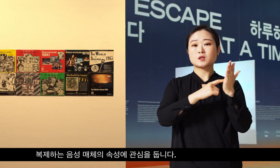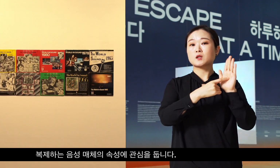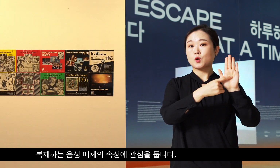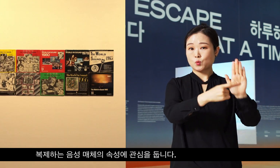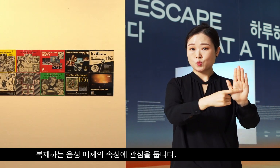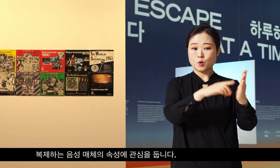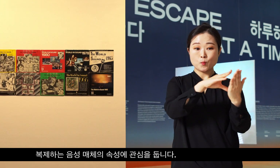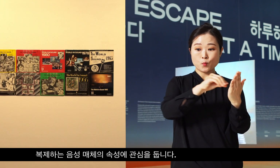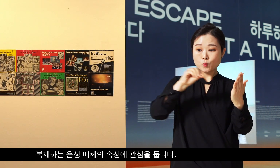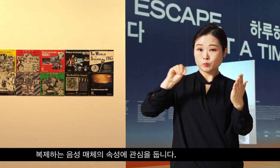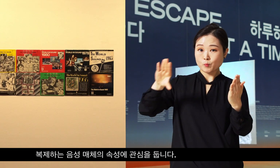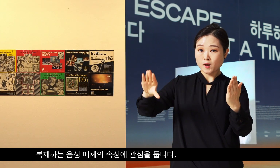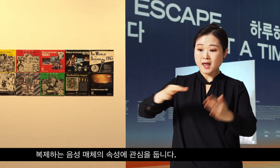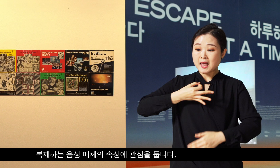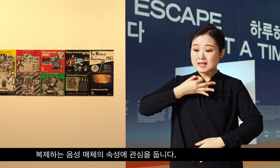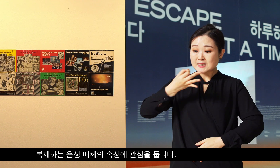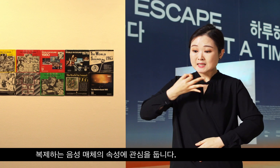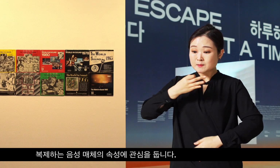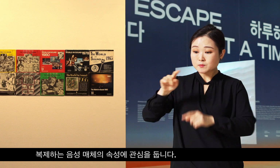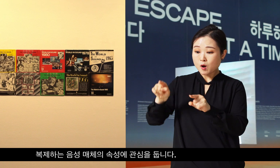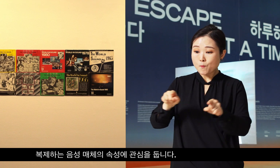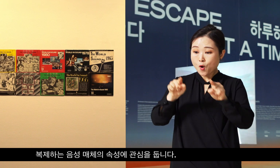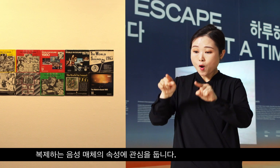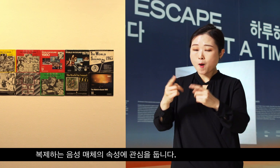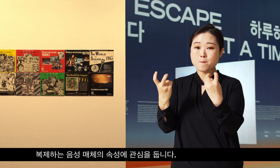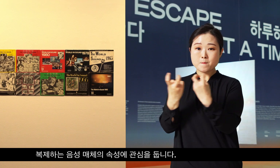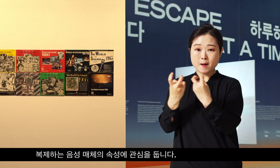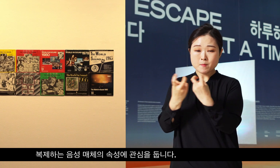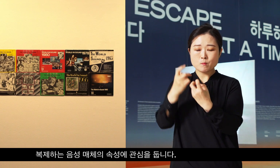복제하는 음성 매체의 속성에 관심을 둡니다.